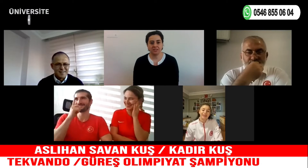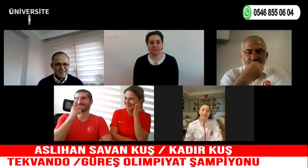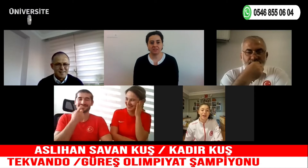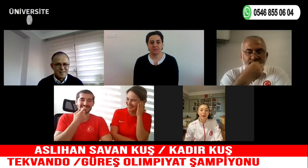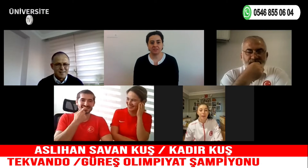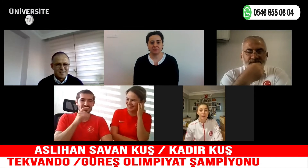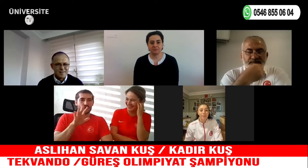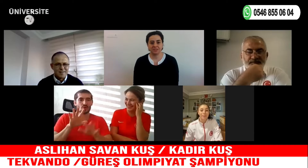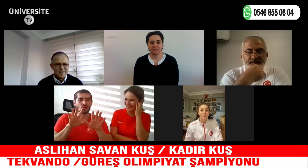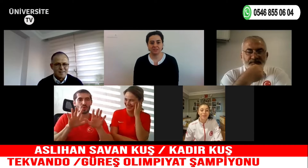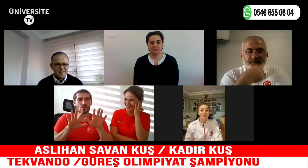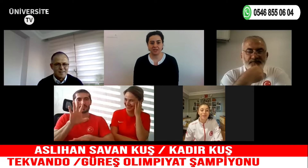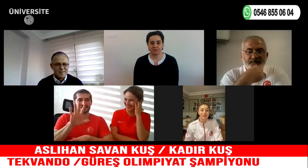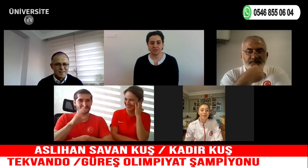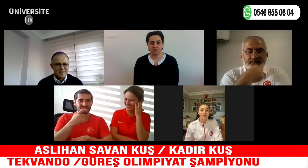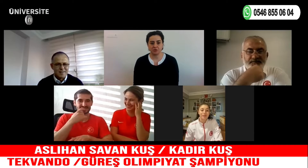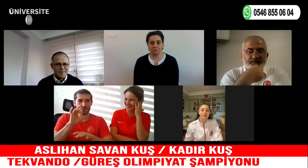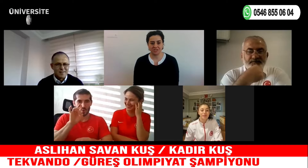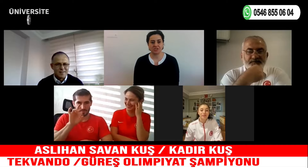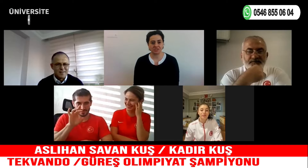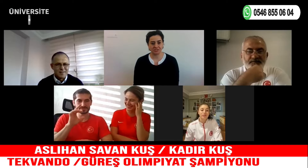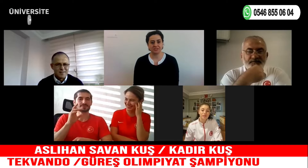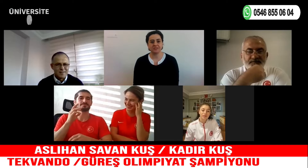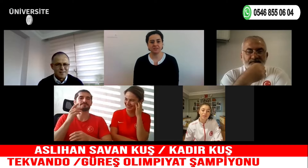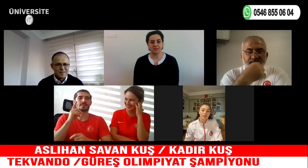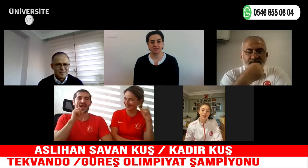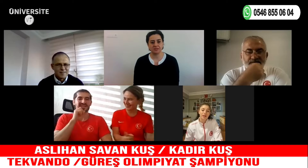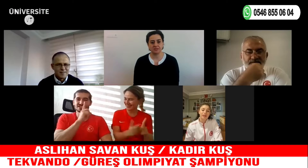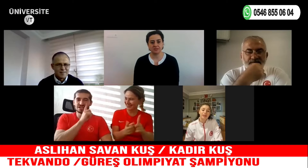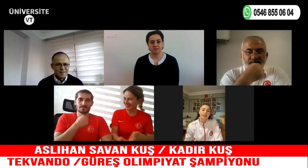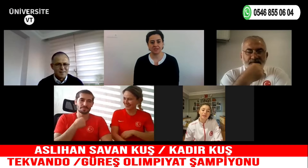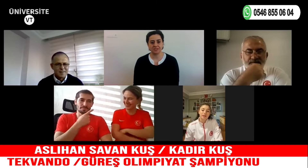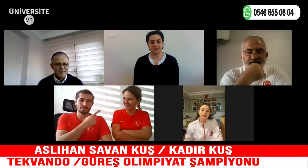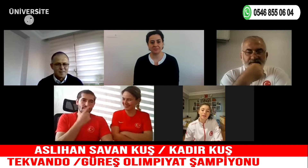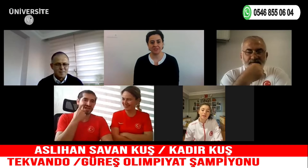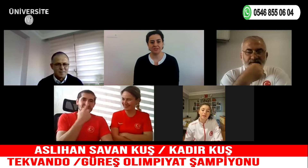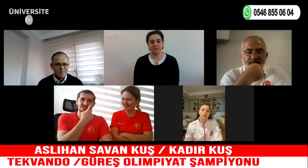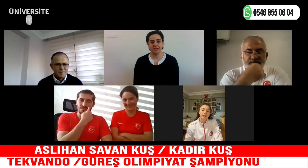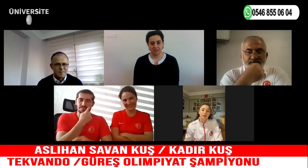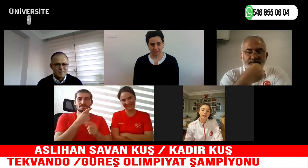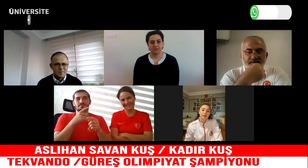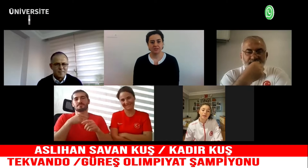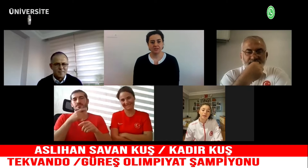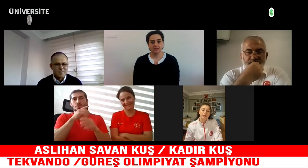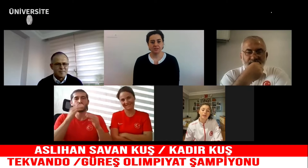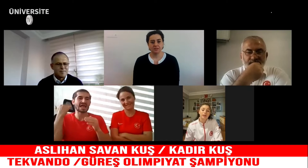Ben bir yaklaşık 15 yaşlarında eniştemin